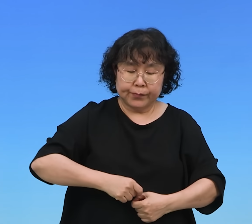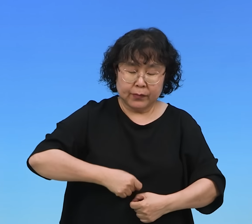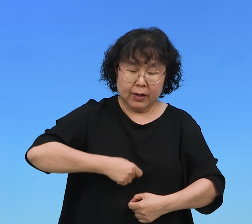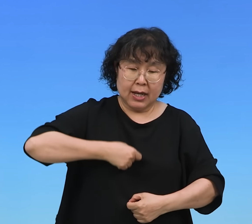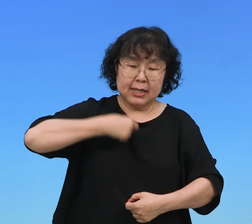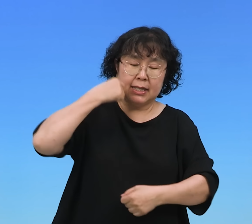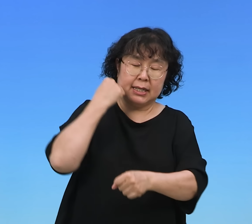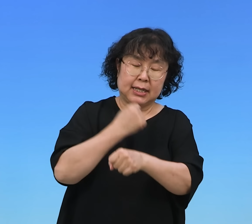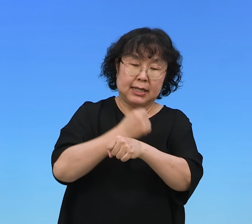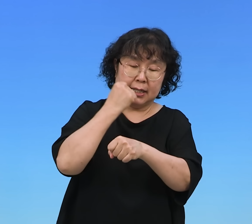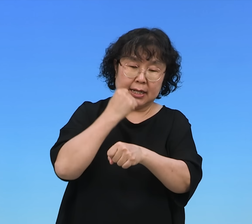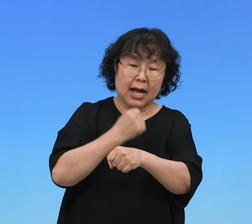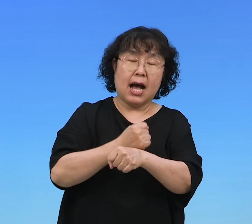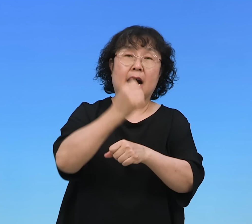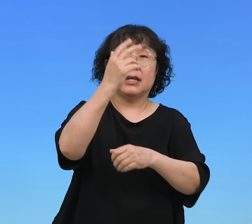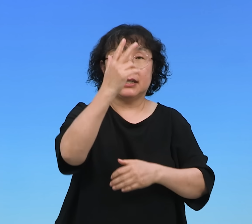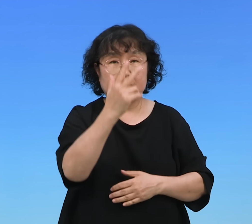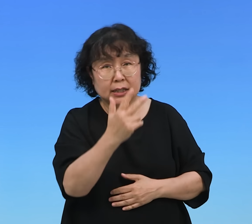신실하신 주,